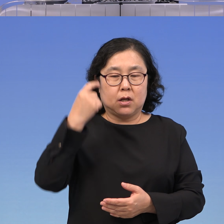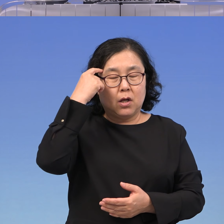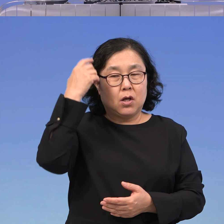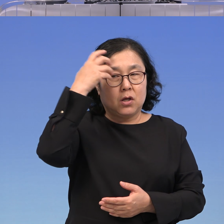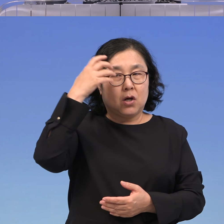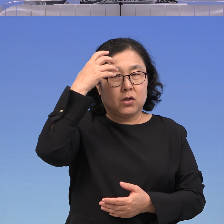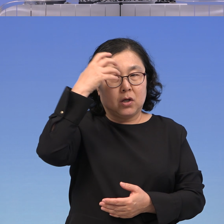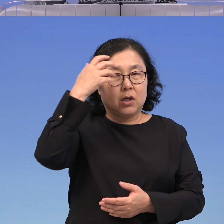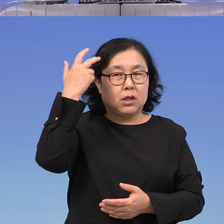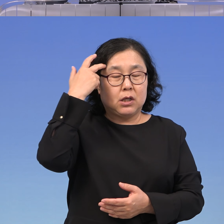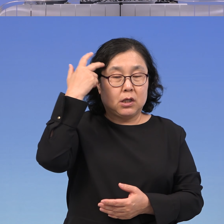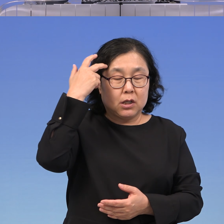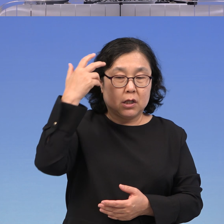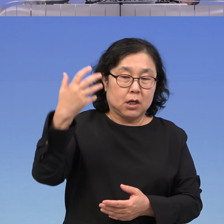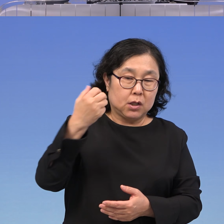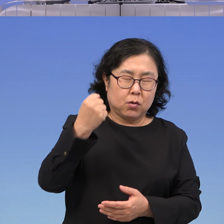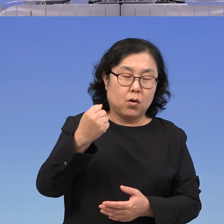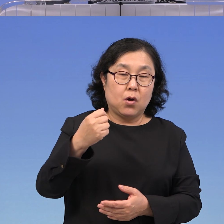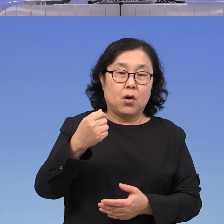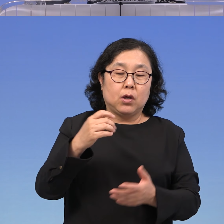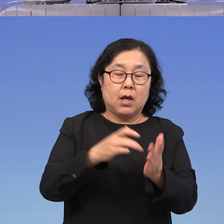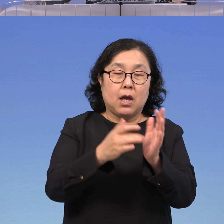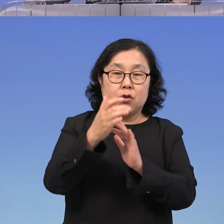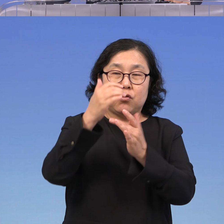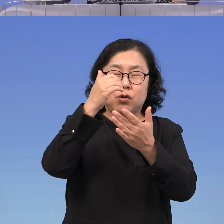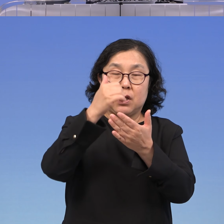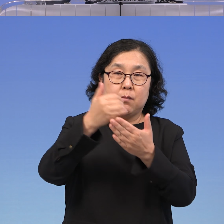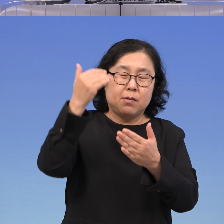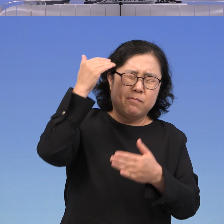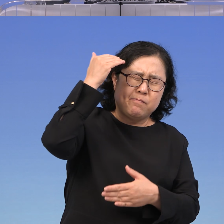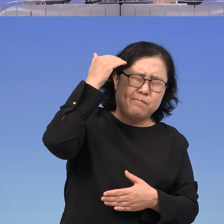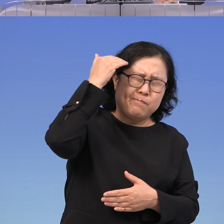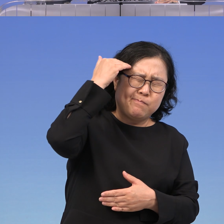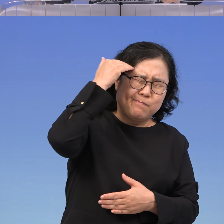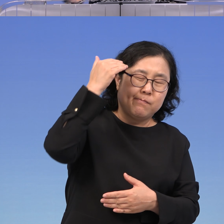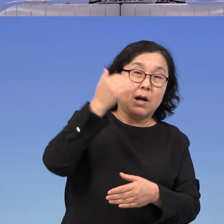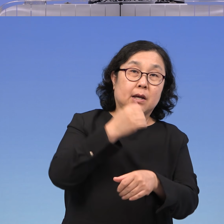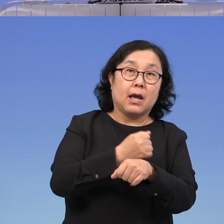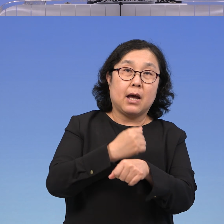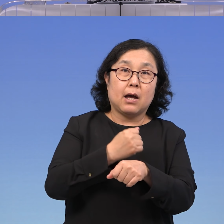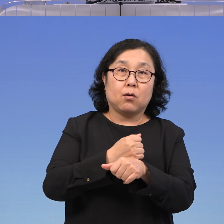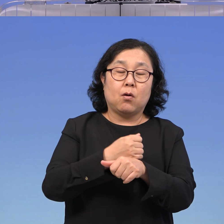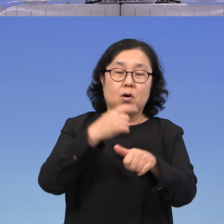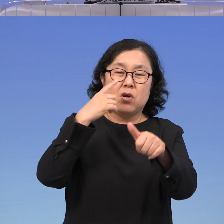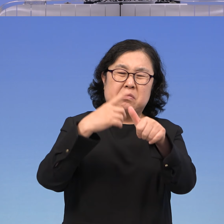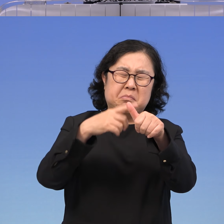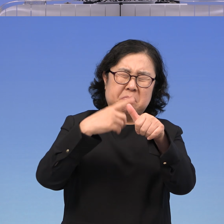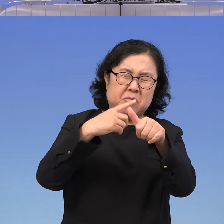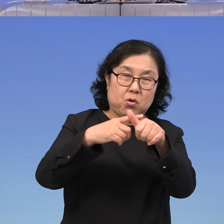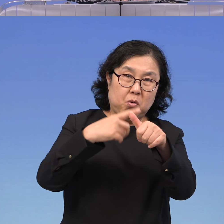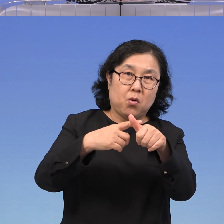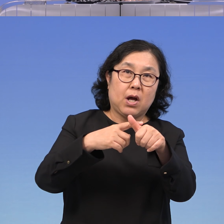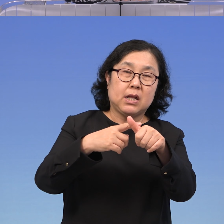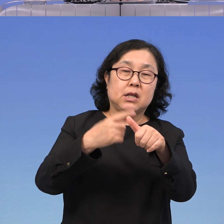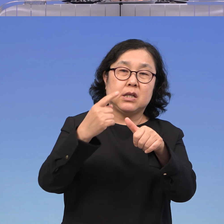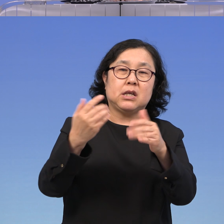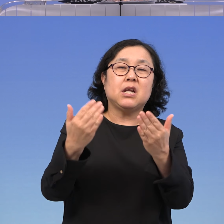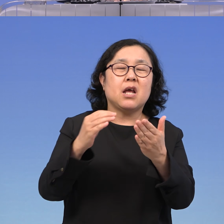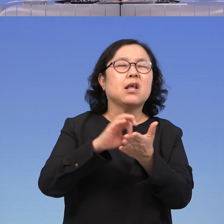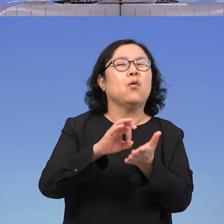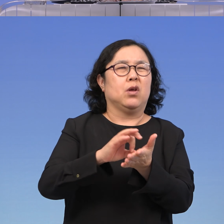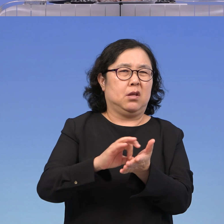지식을 예수님을 방해하고 예수님을 조롱하고 나사렛 예수 요 그 말 속에 그 비아냥 그림이 딱 담겨져 있는거